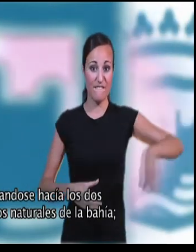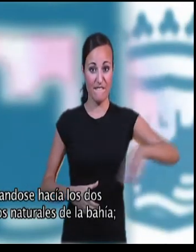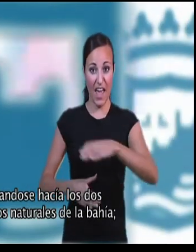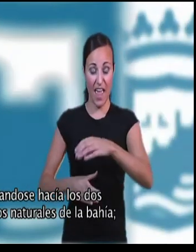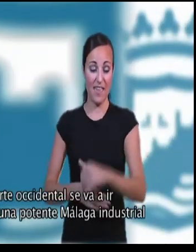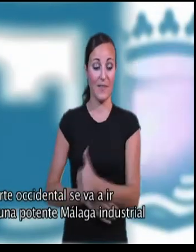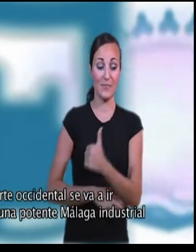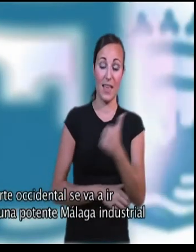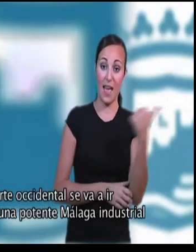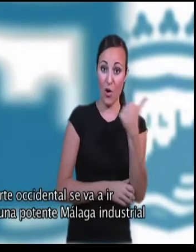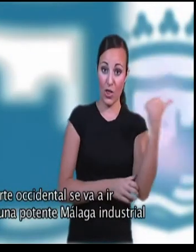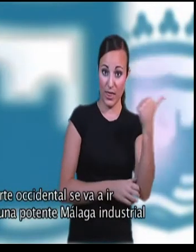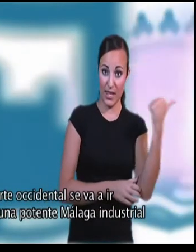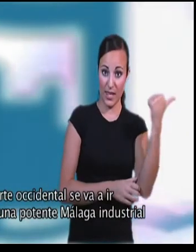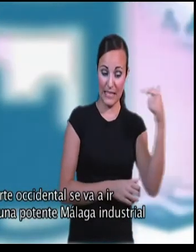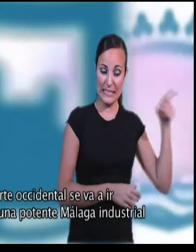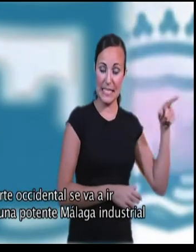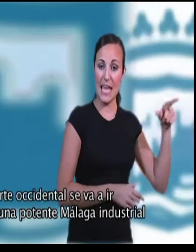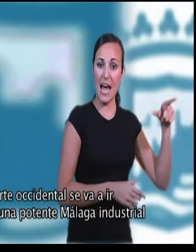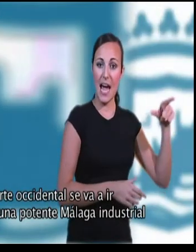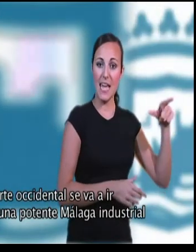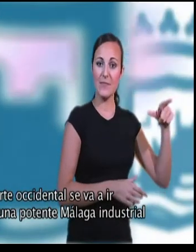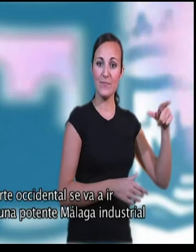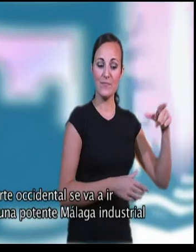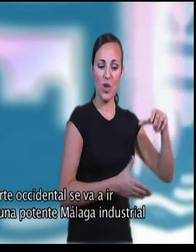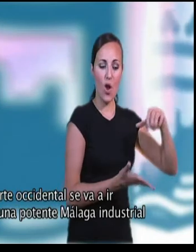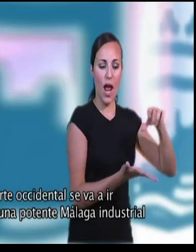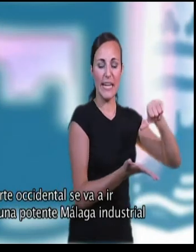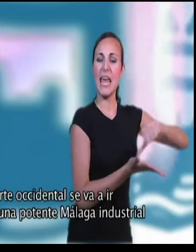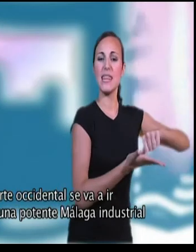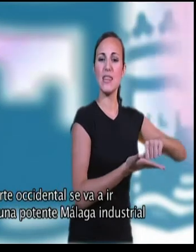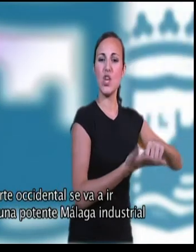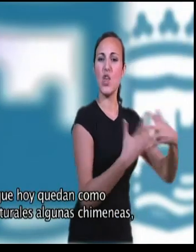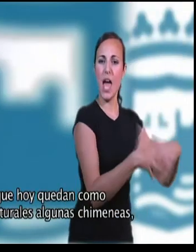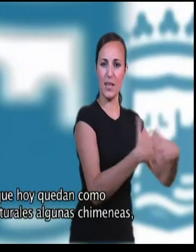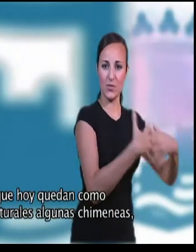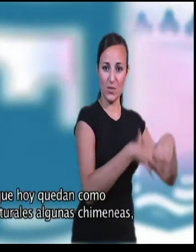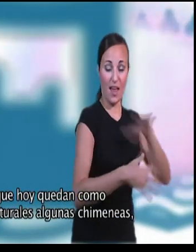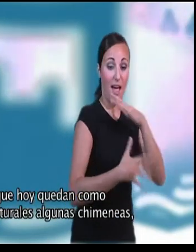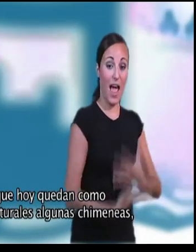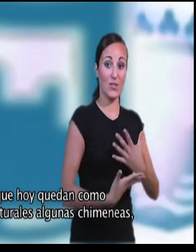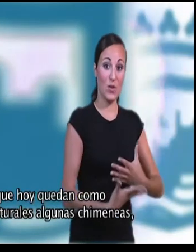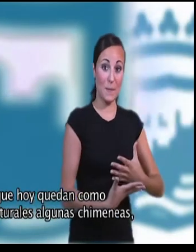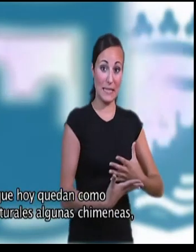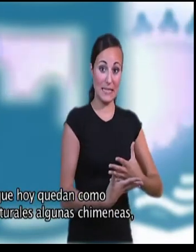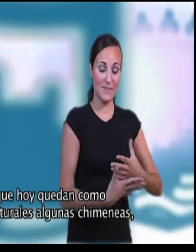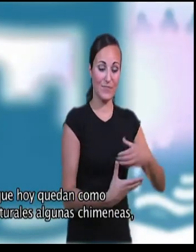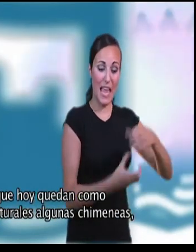bahía. En su parte occidental se va a ir configurando una potente Málaga industrial, de la que hoy quedan como testigos algunas de